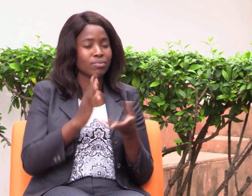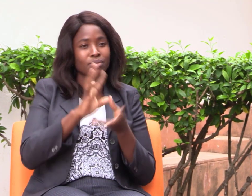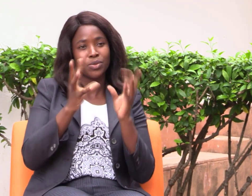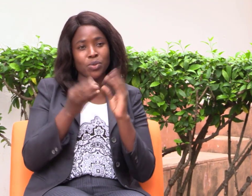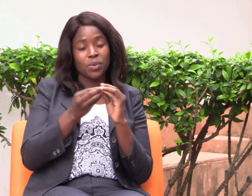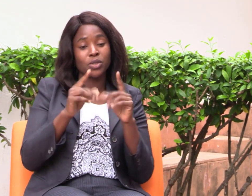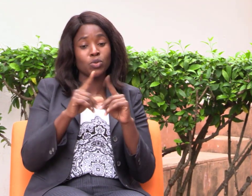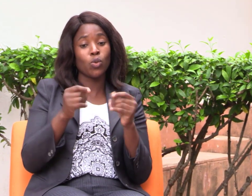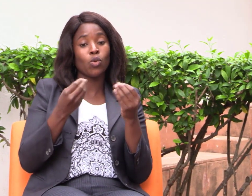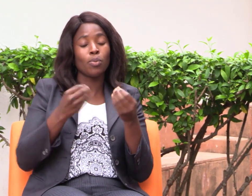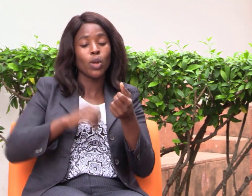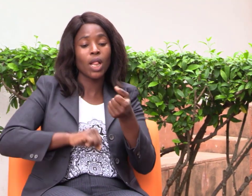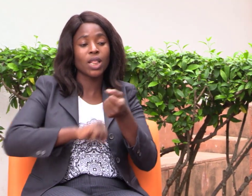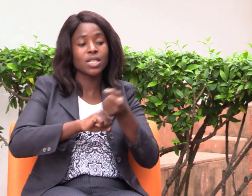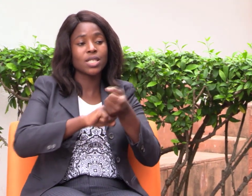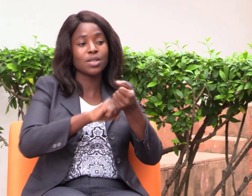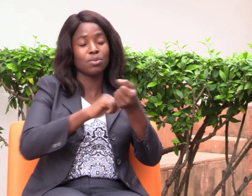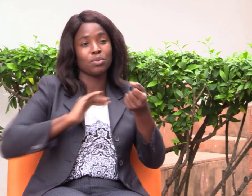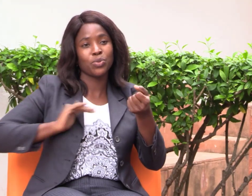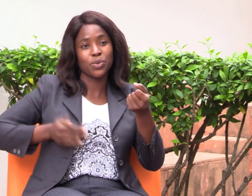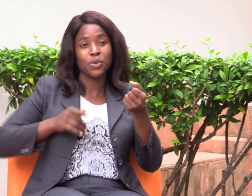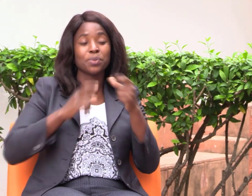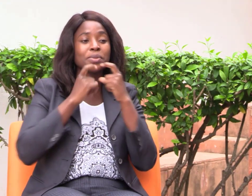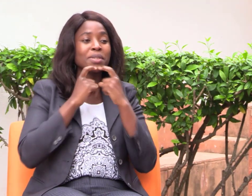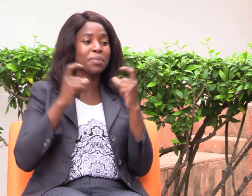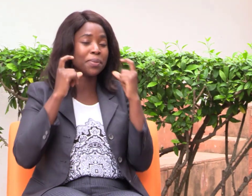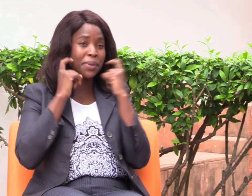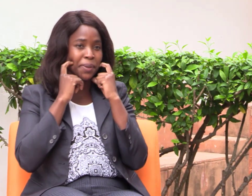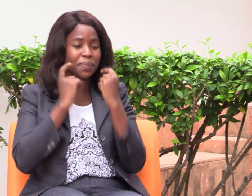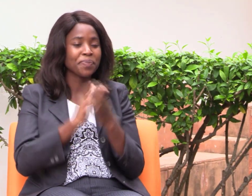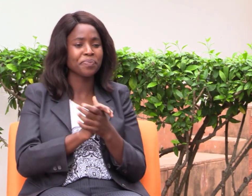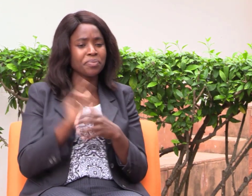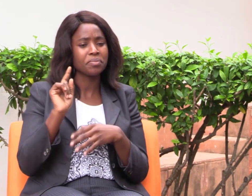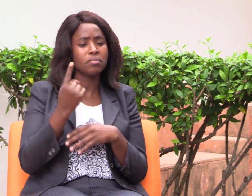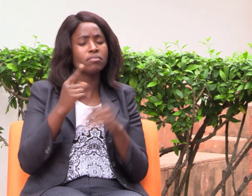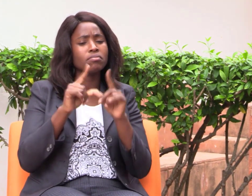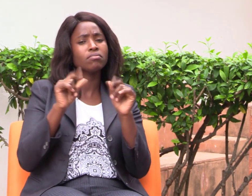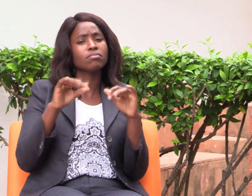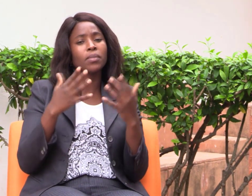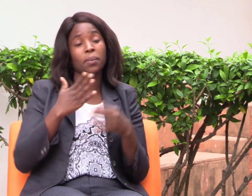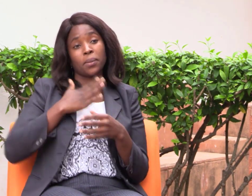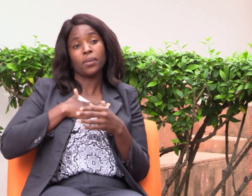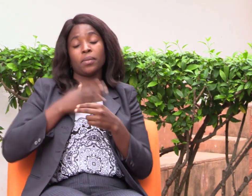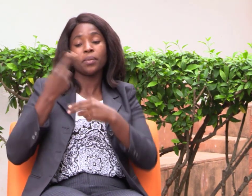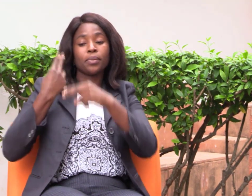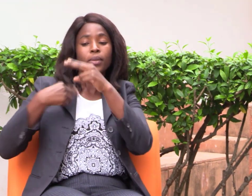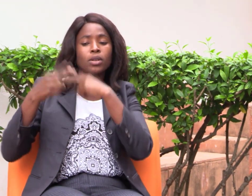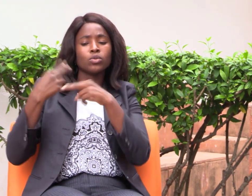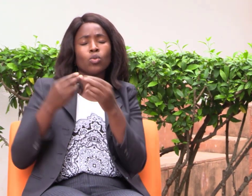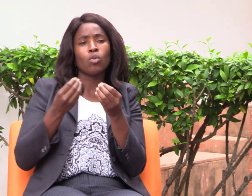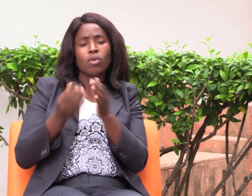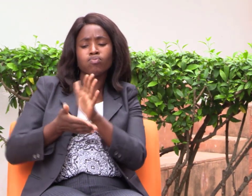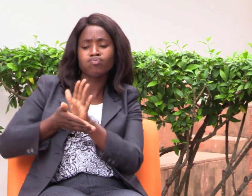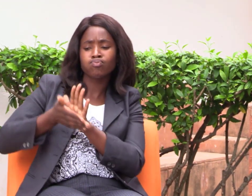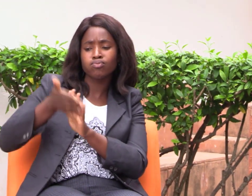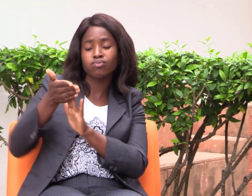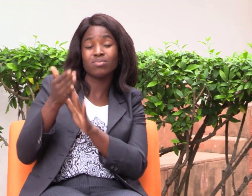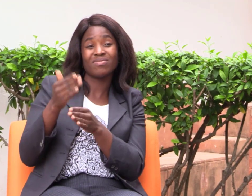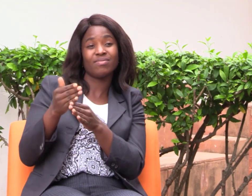TV Surdo. Bom, para falar sobre a mulher e contar um